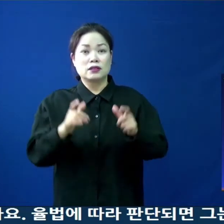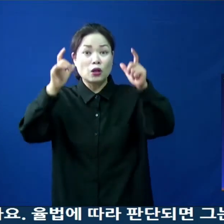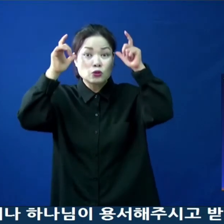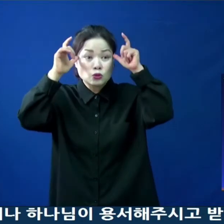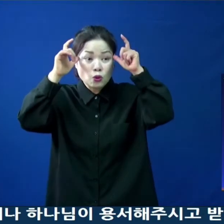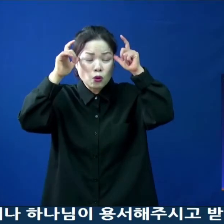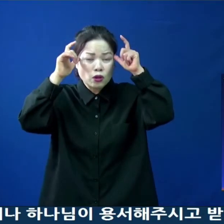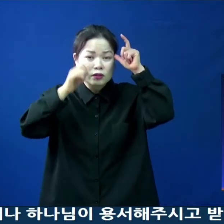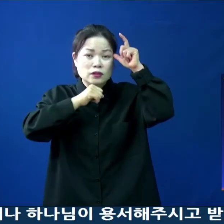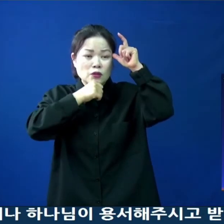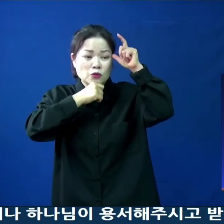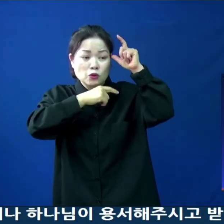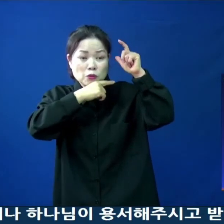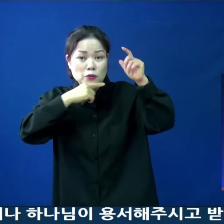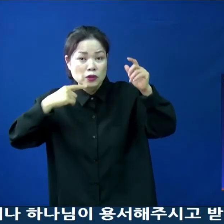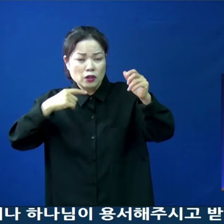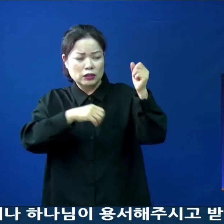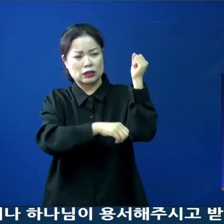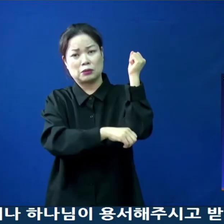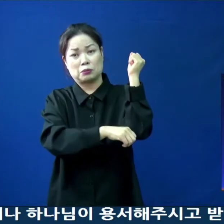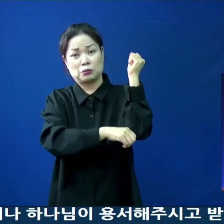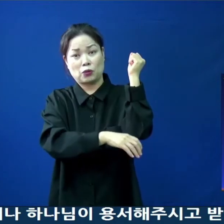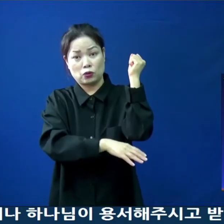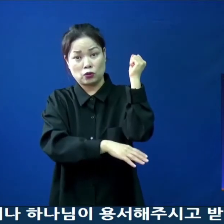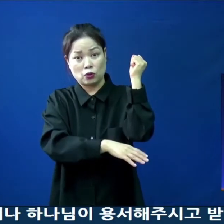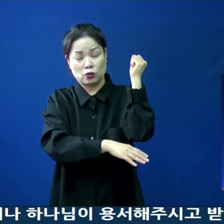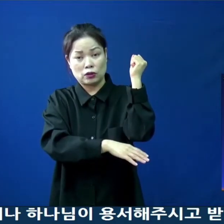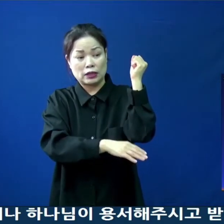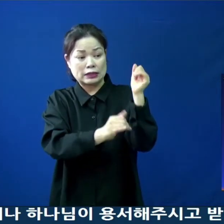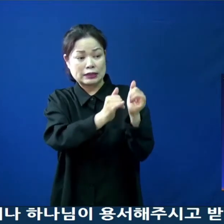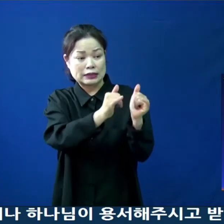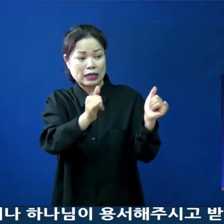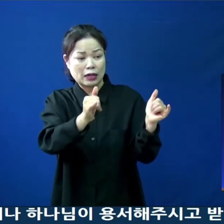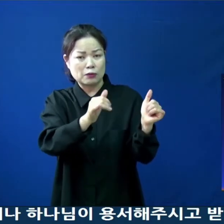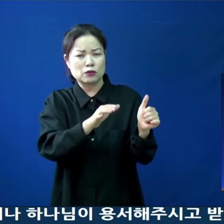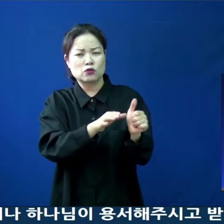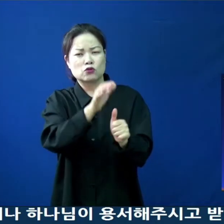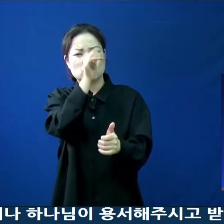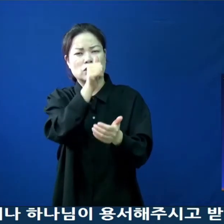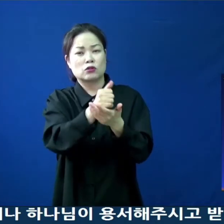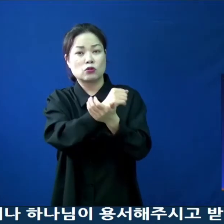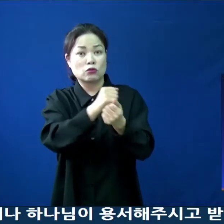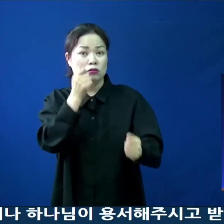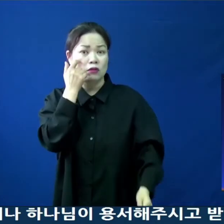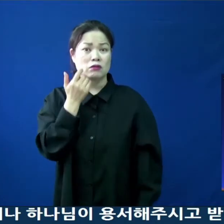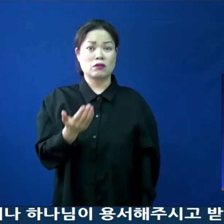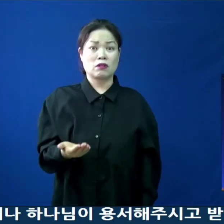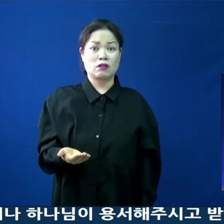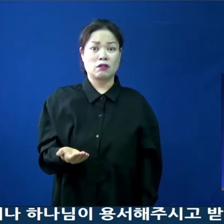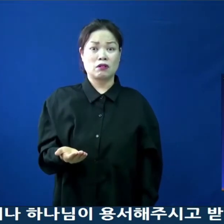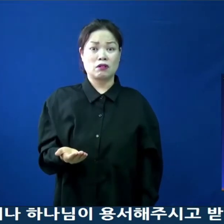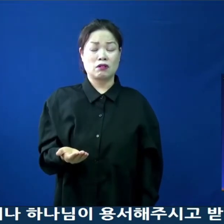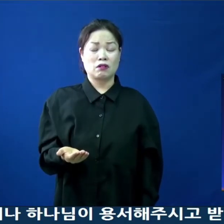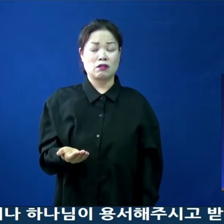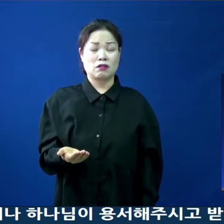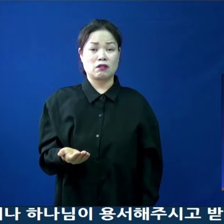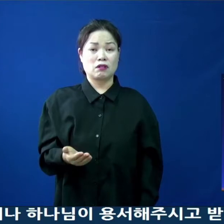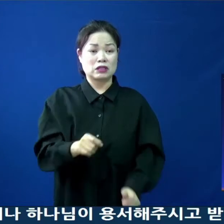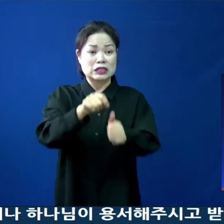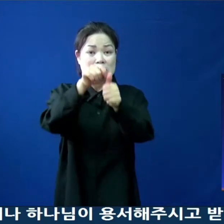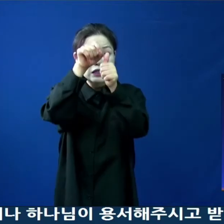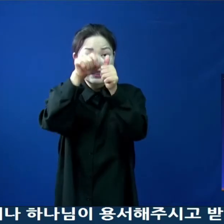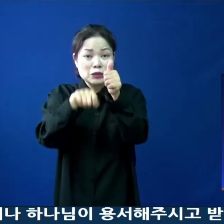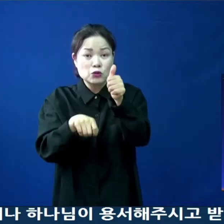송아지나 염소의 피가 근본적으로 사람을 죽인 그 죄를 용서할 수 있습니까? 그래서 히브리서에는